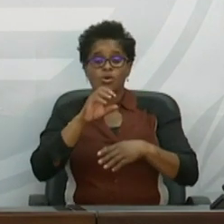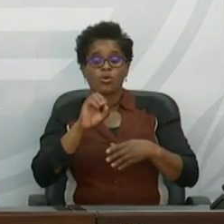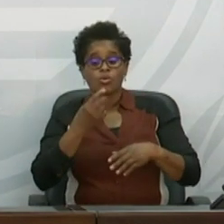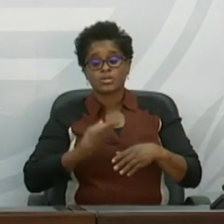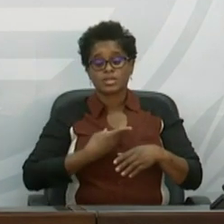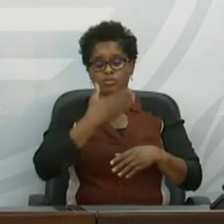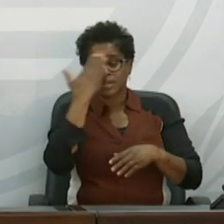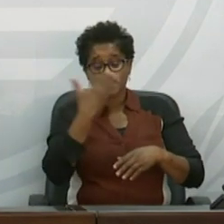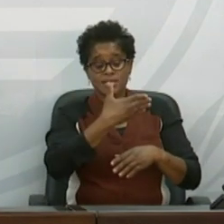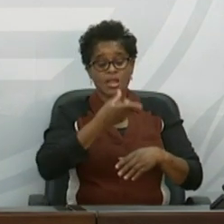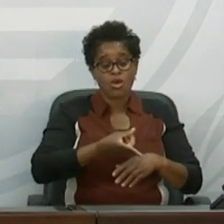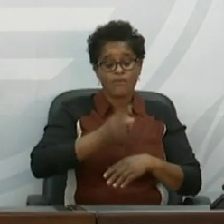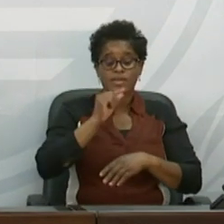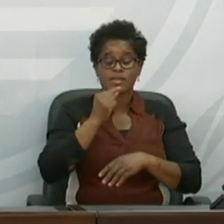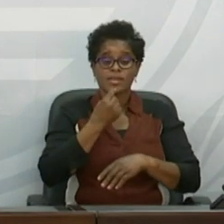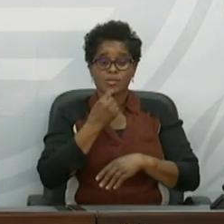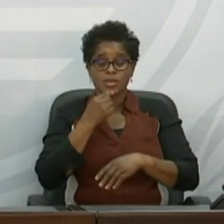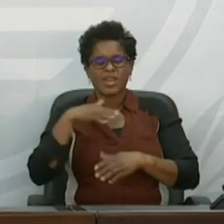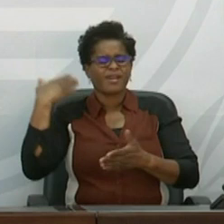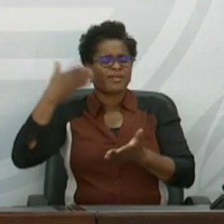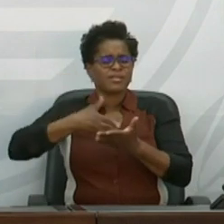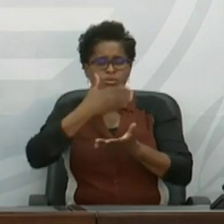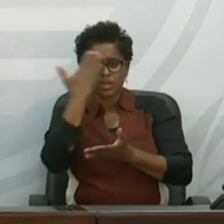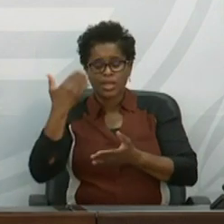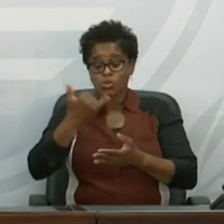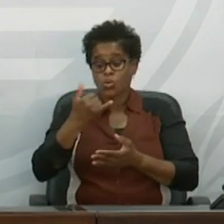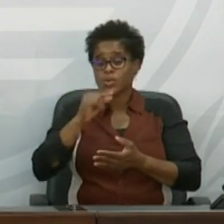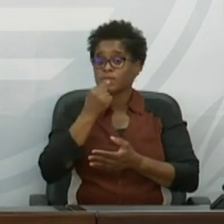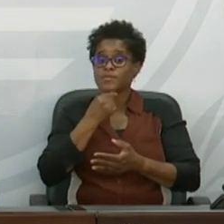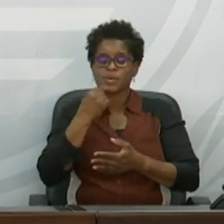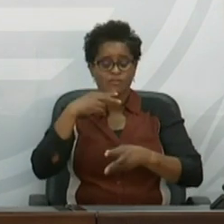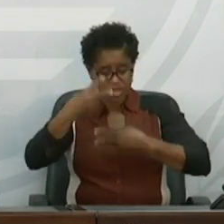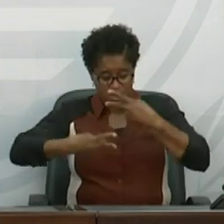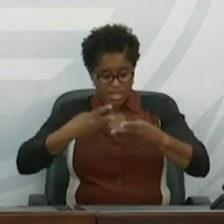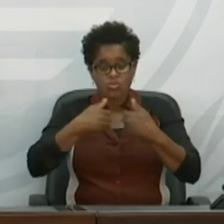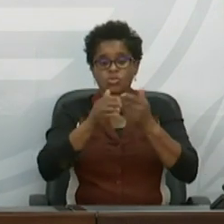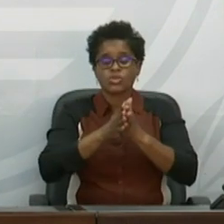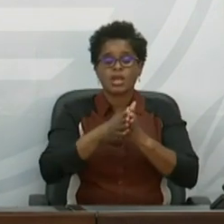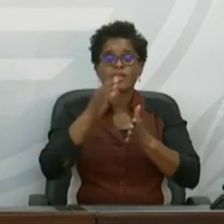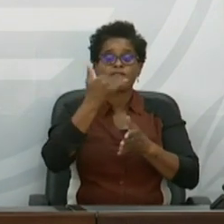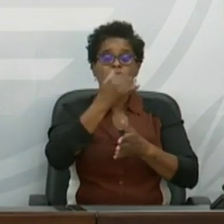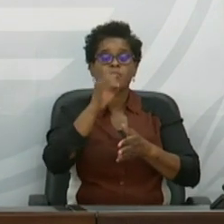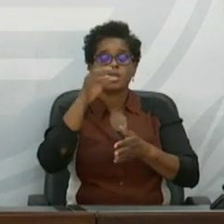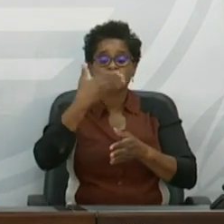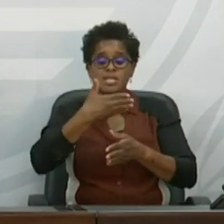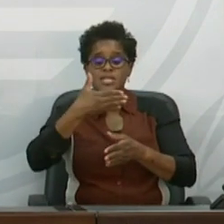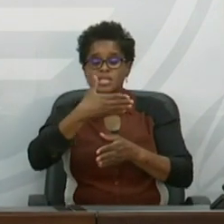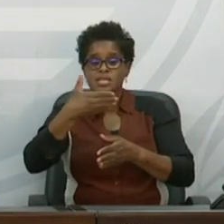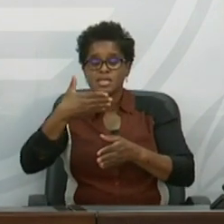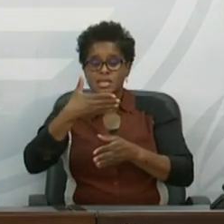abril até o dia 2 de maio, foi analisado um total de 20.115